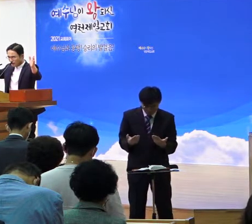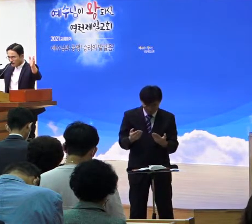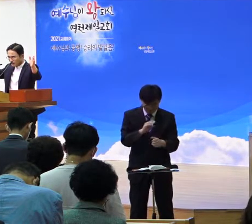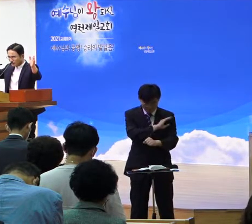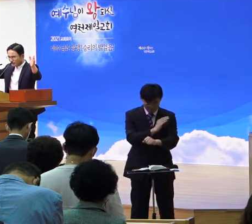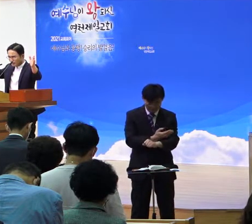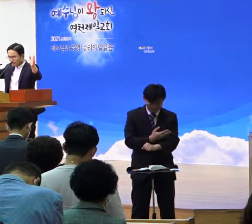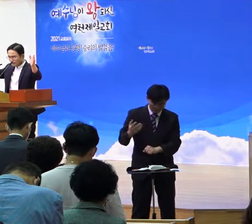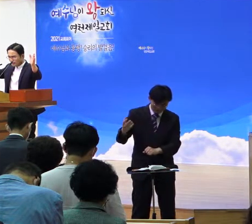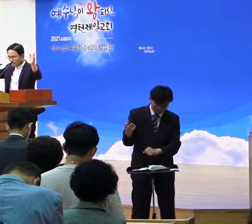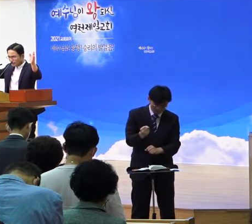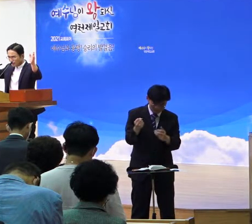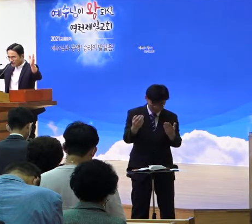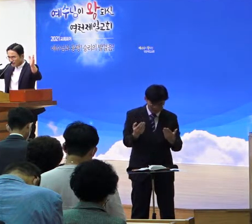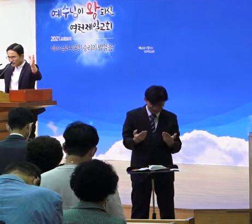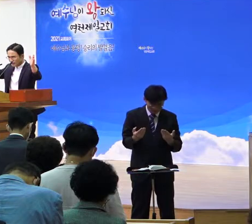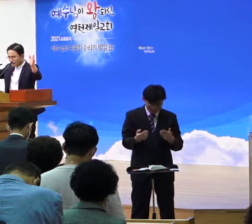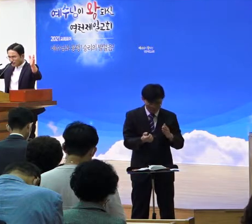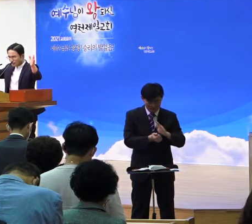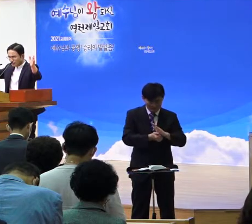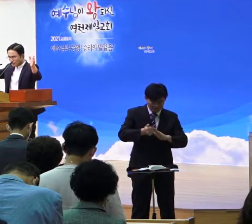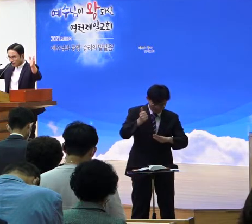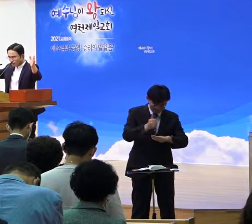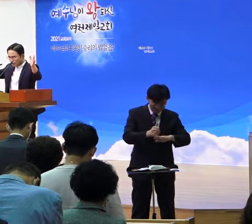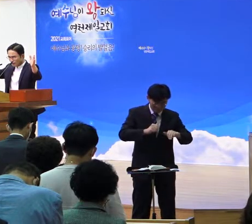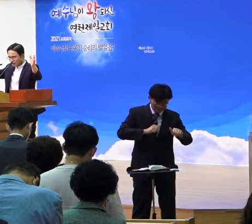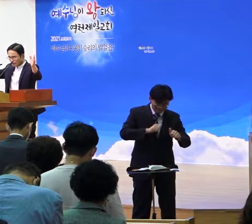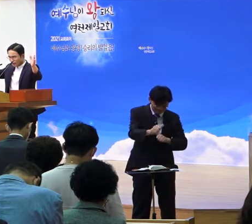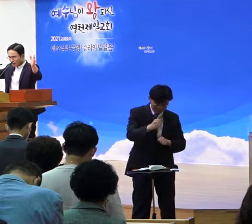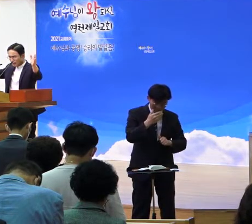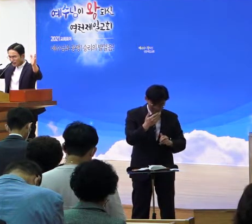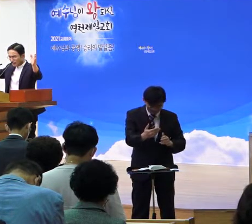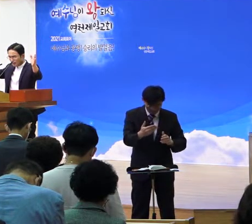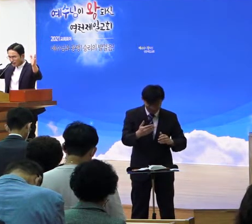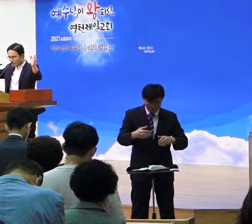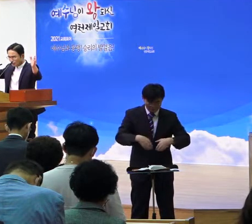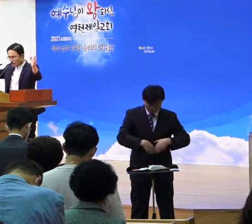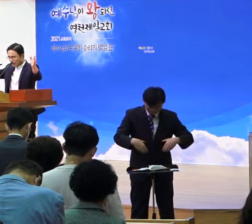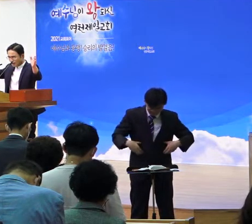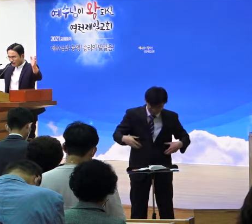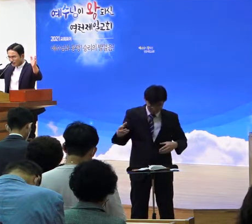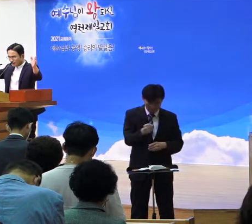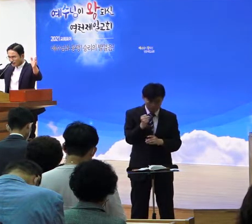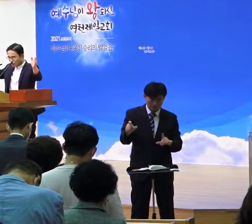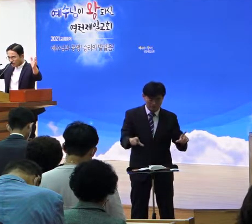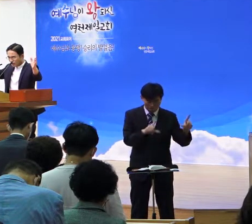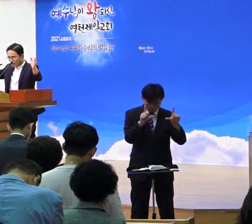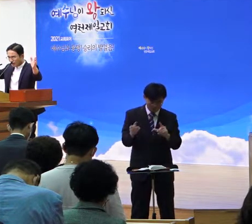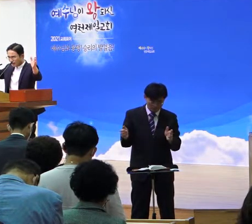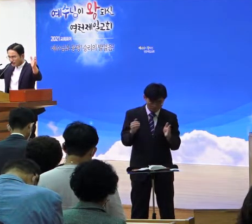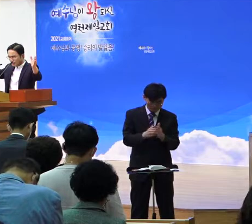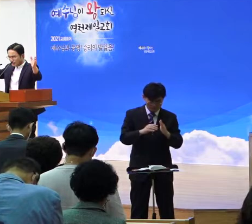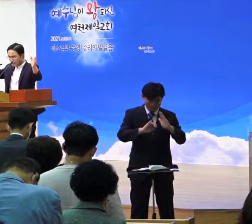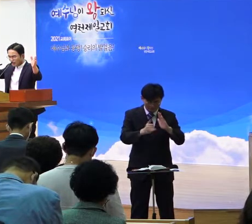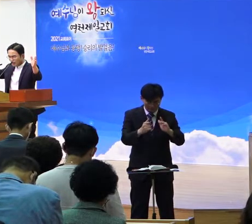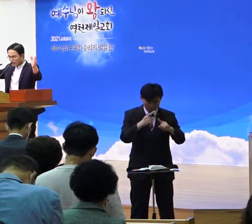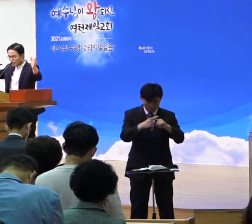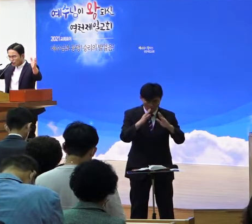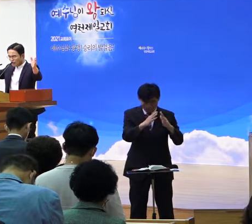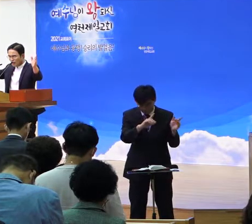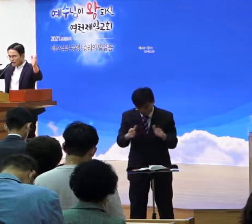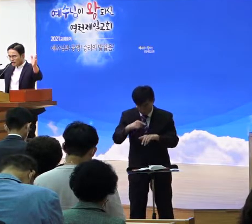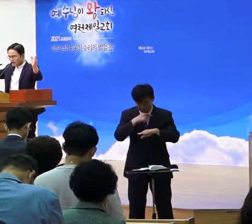승리하며 달려가기를 소망하는 영천대의 모든 가족들과 그들의 가정과 이 땅의 교회들과 이